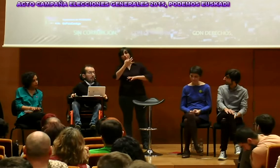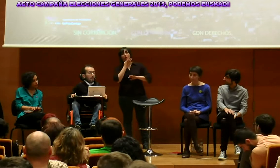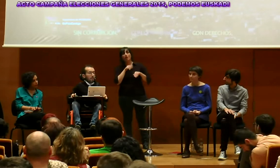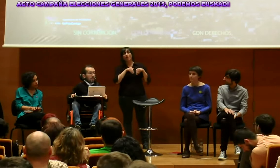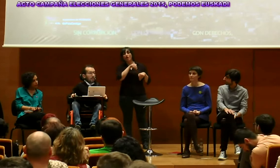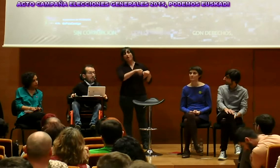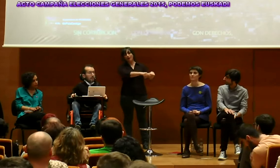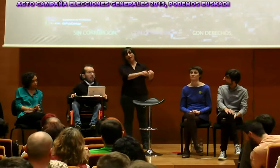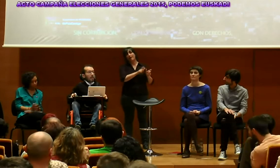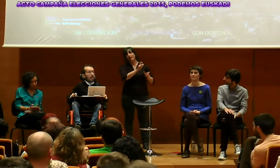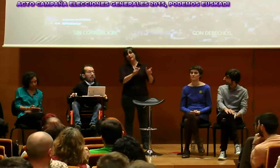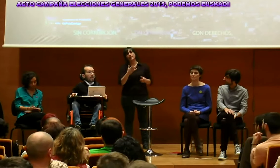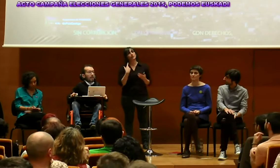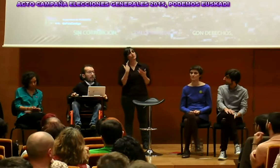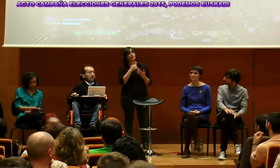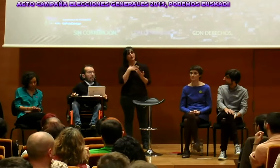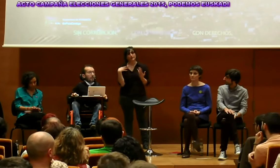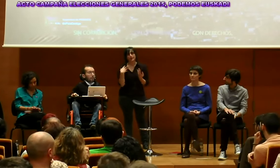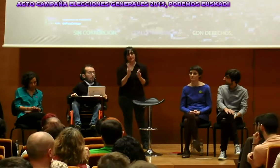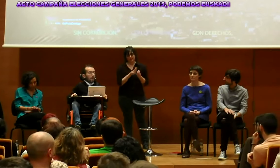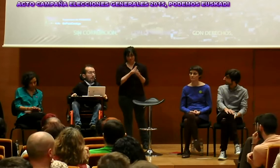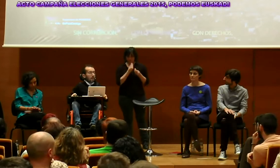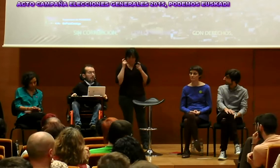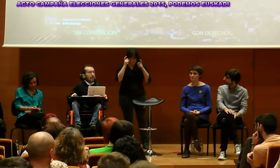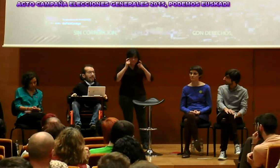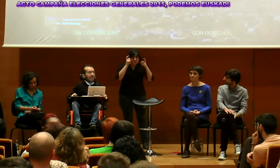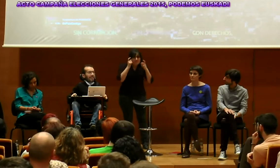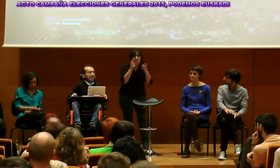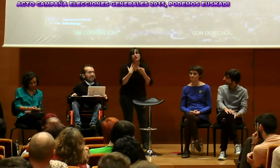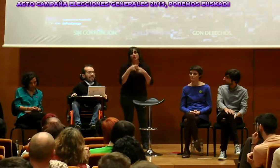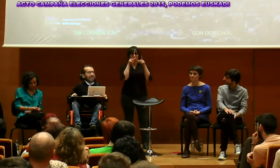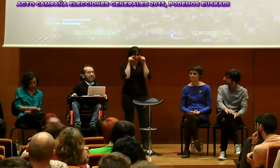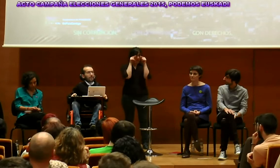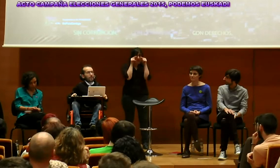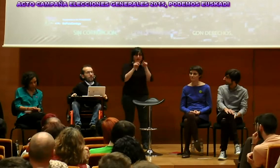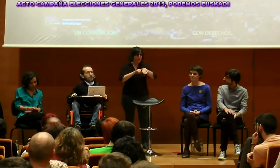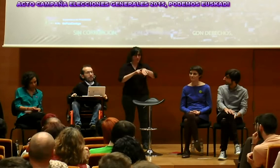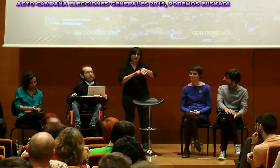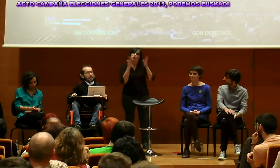multiplicar por 10 y dejen de dormir